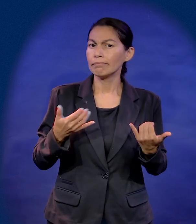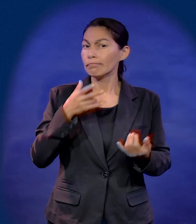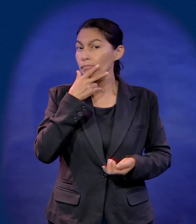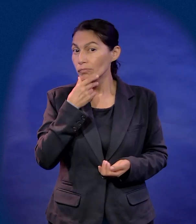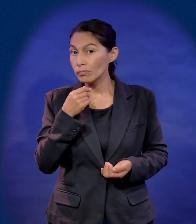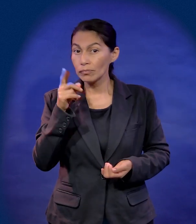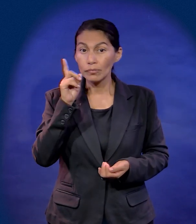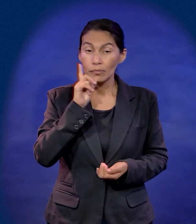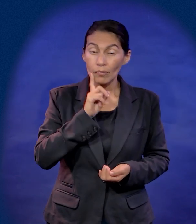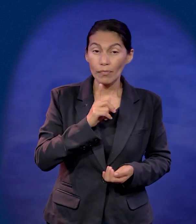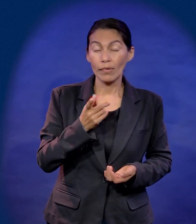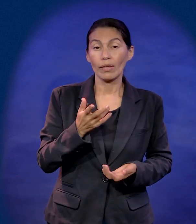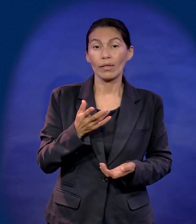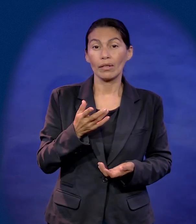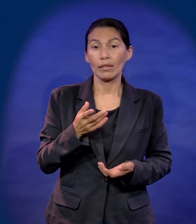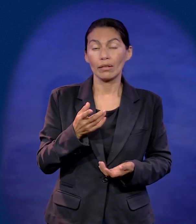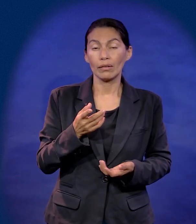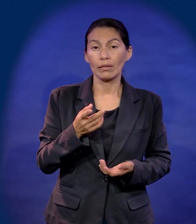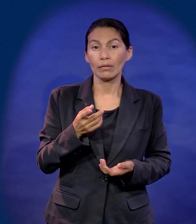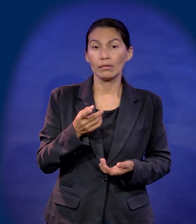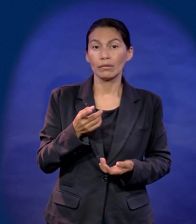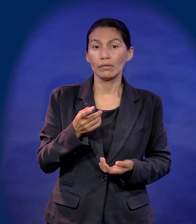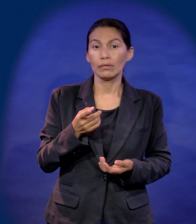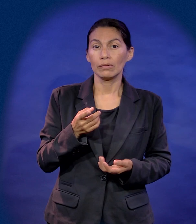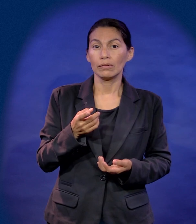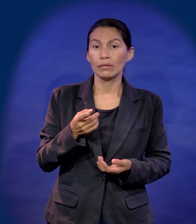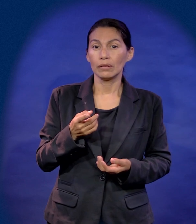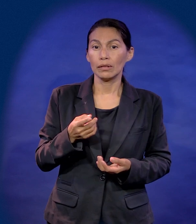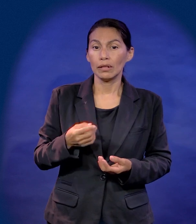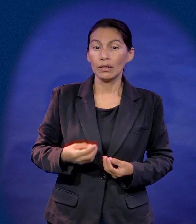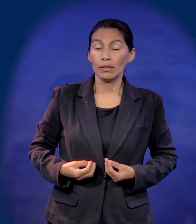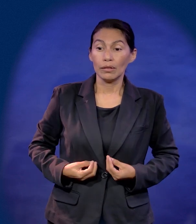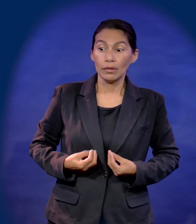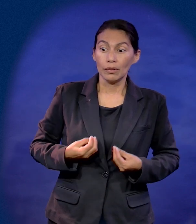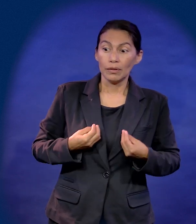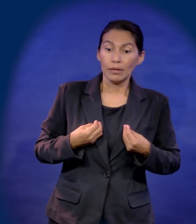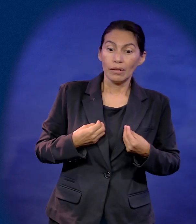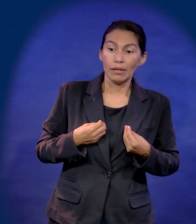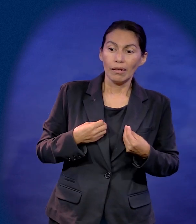Hay chicos y chicas que tienen en el trono de su vida